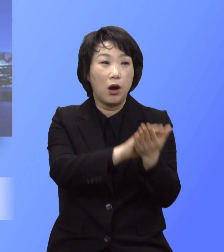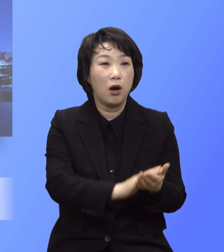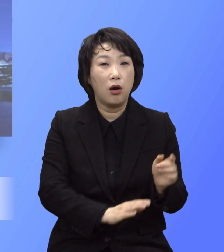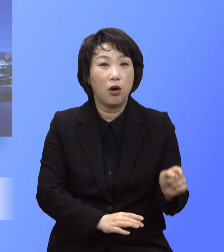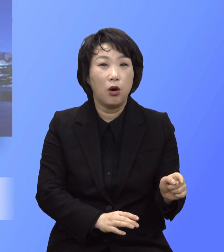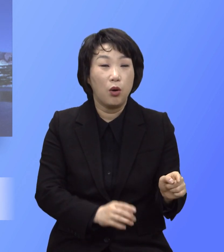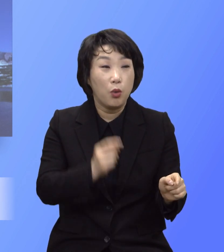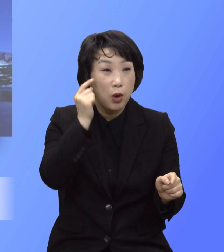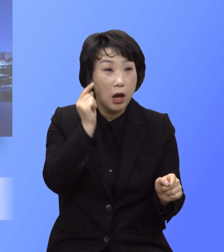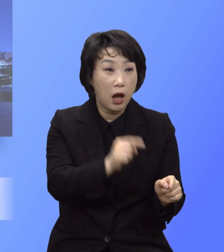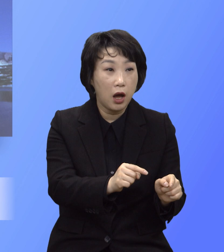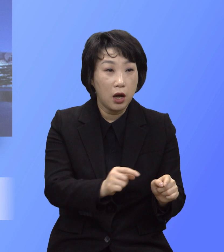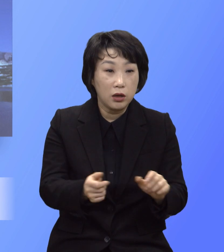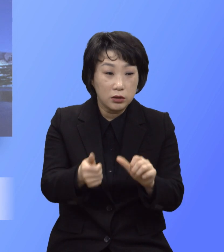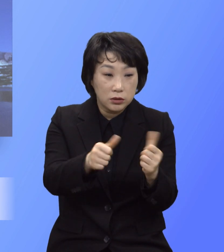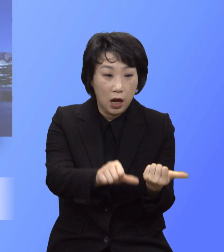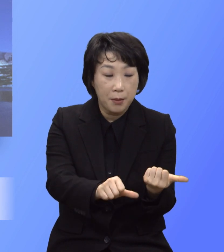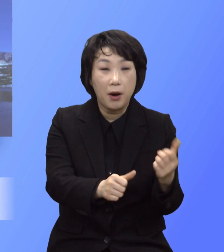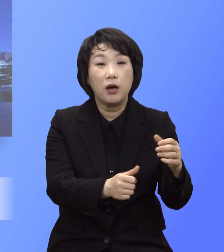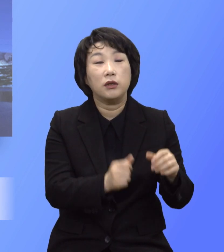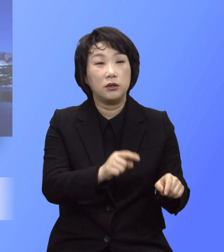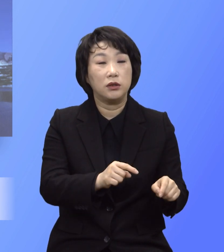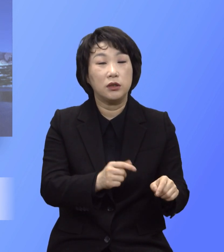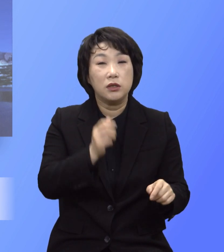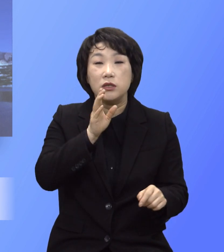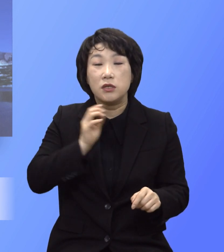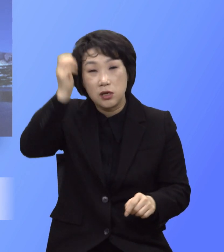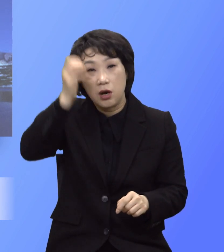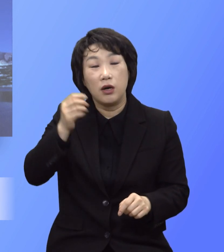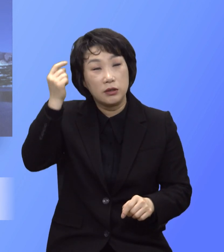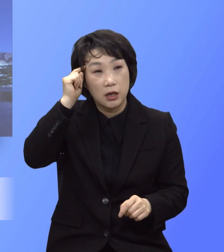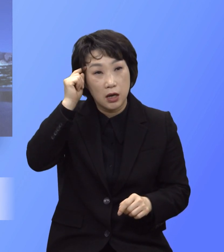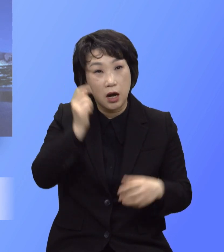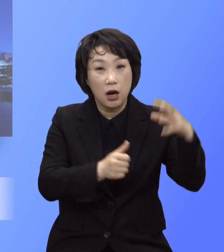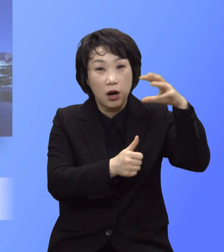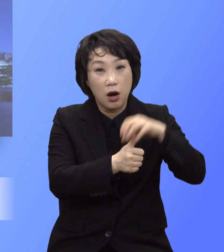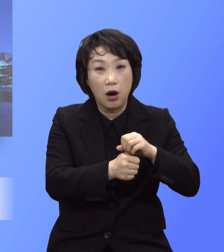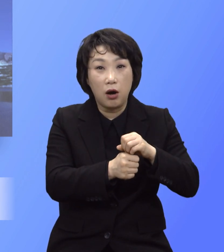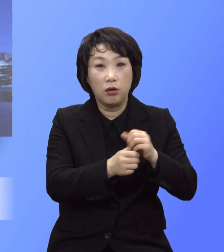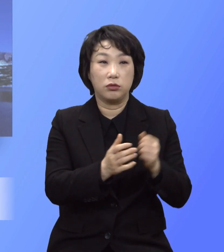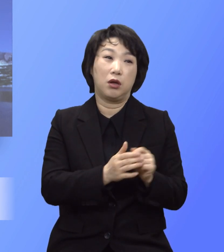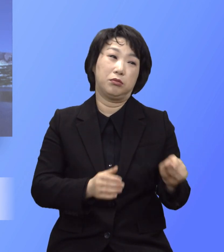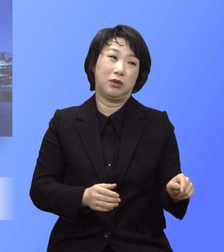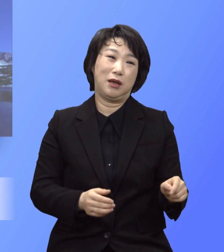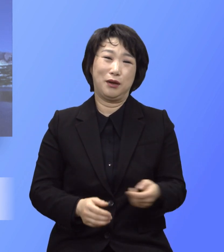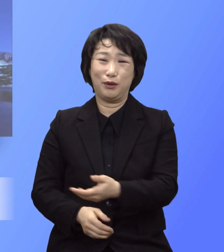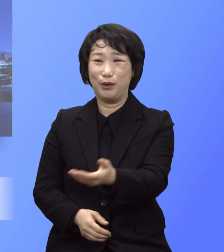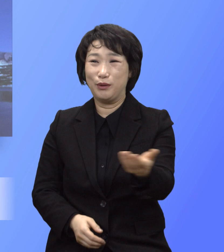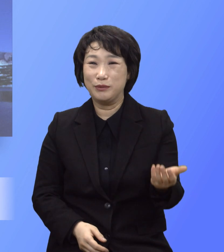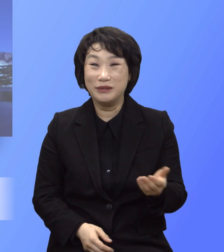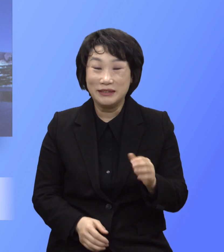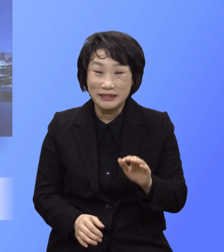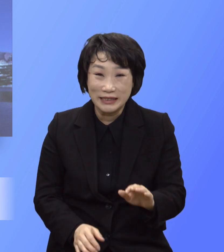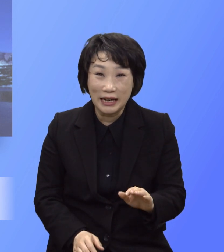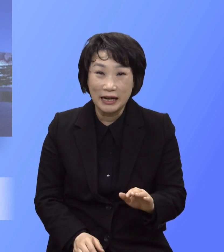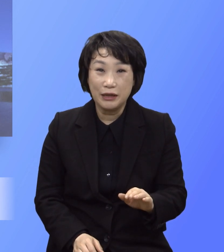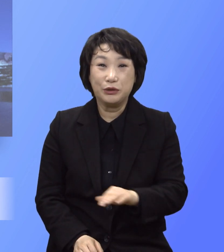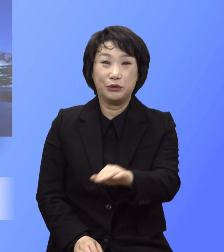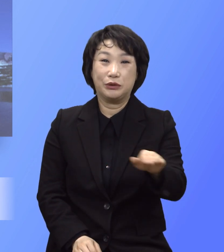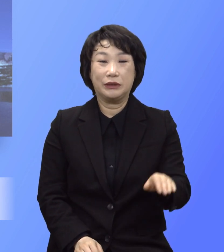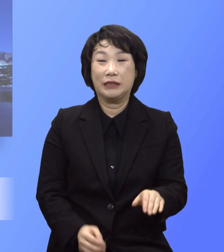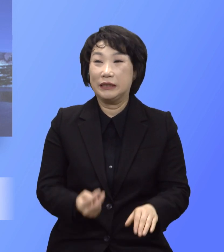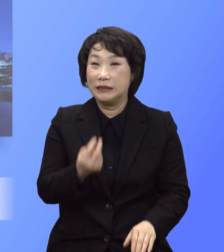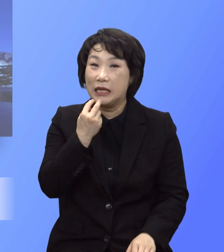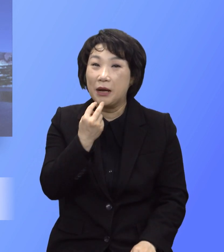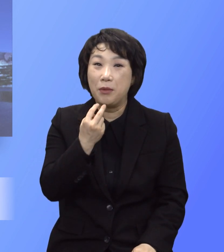왜 그러냐? 사망이 그 신령한 생각을 삼켜버려서 그렇다. 여러분들은 정말로